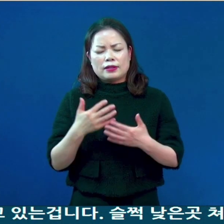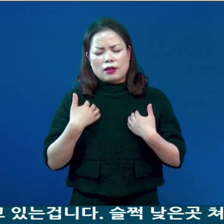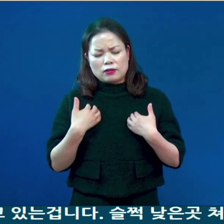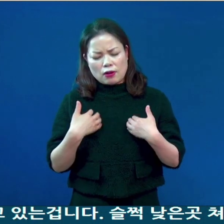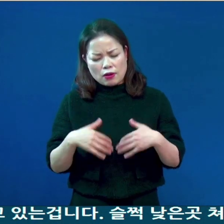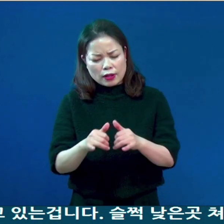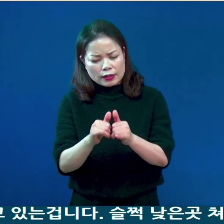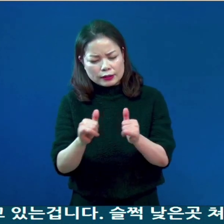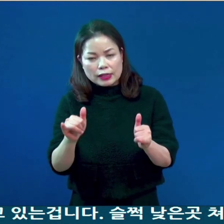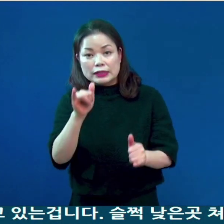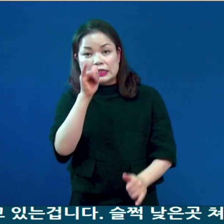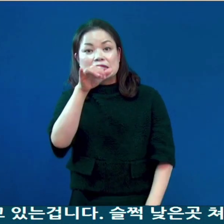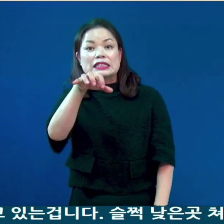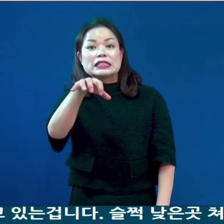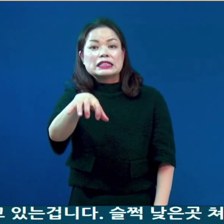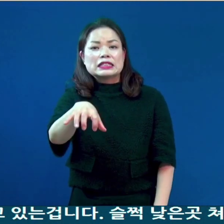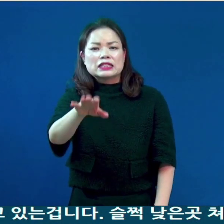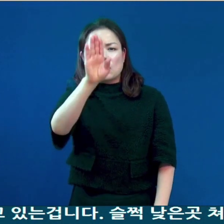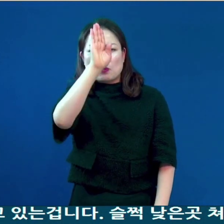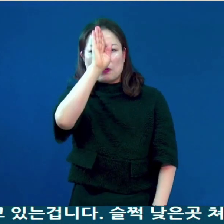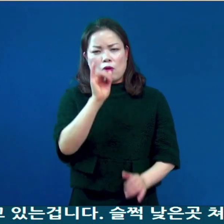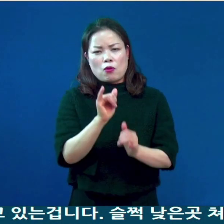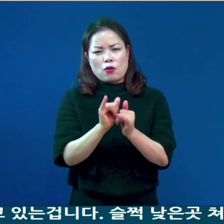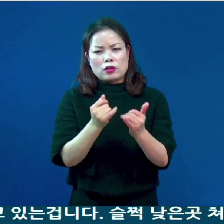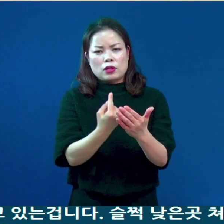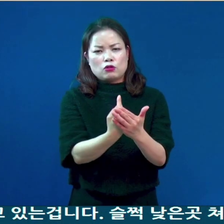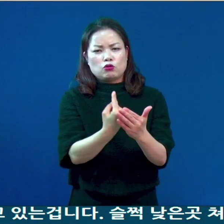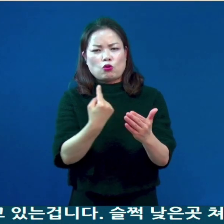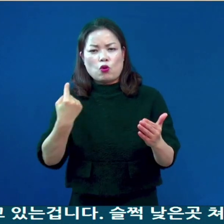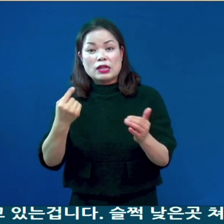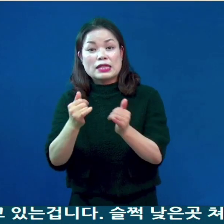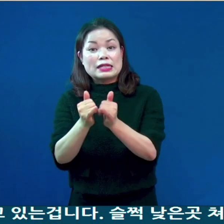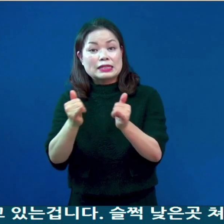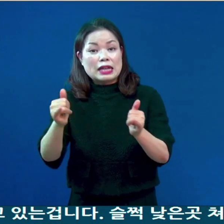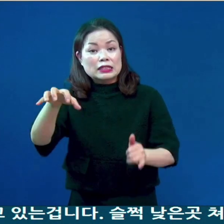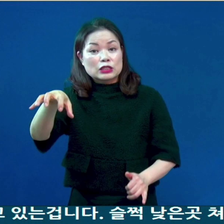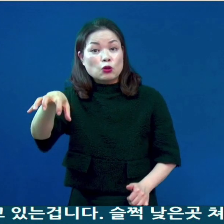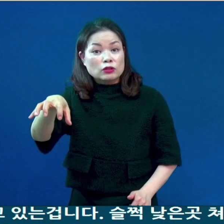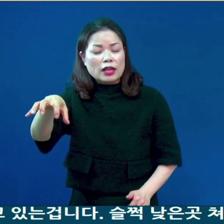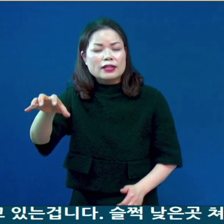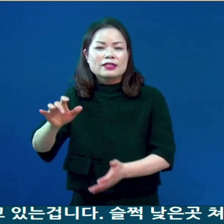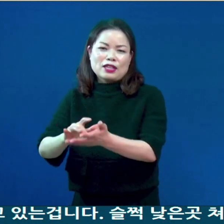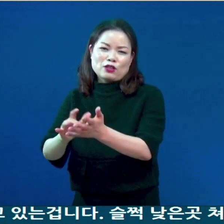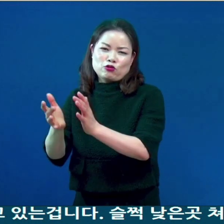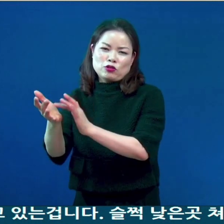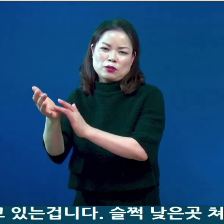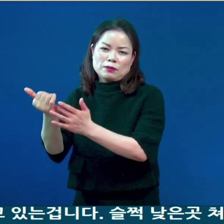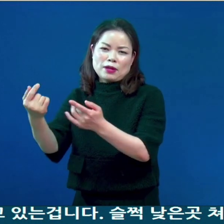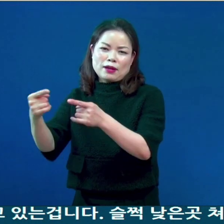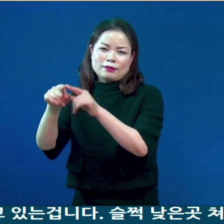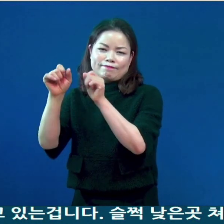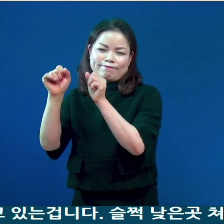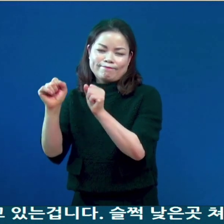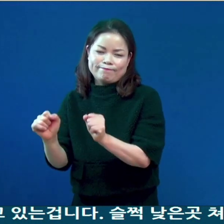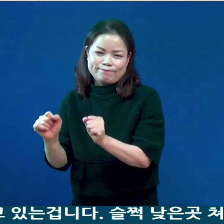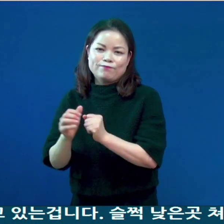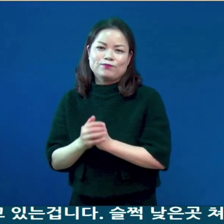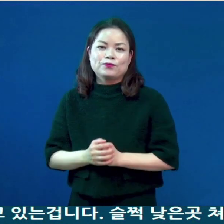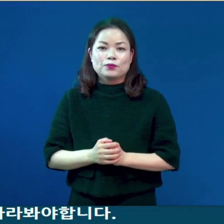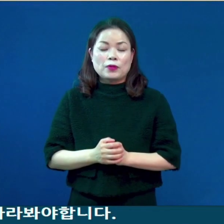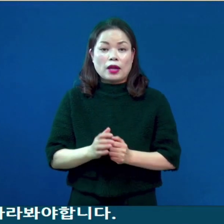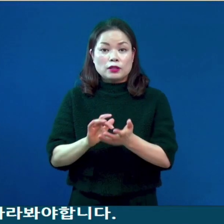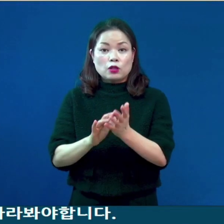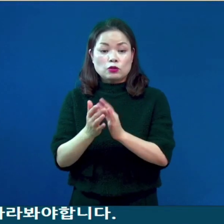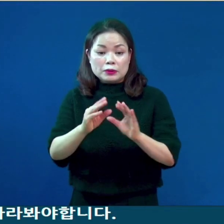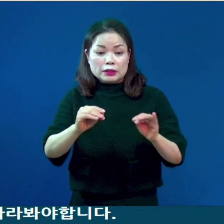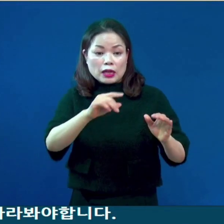연약한 자들이 있는 곳, 병자들, 소외된 사람들이 있는 그곳에 예수님이 머물렀습니다.